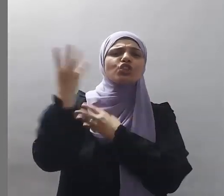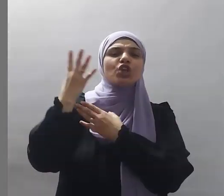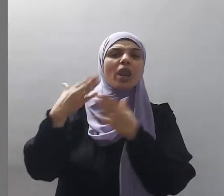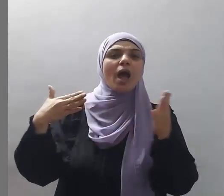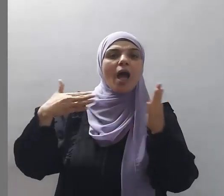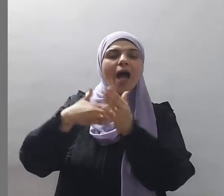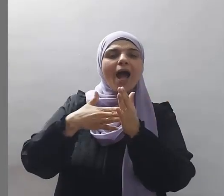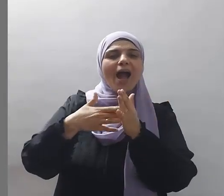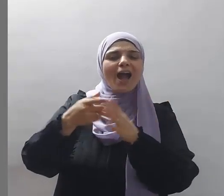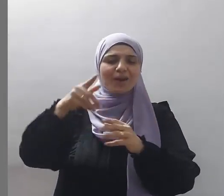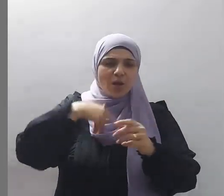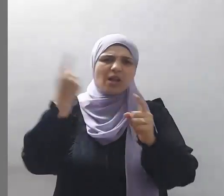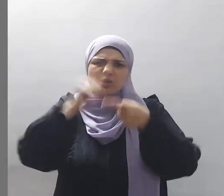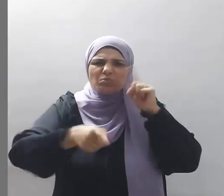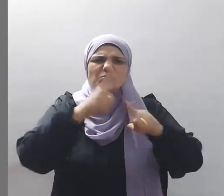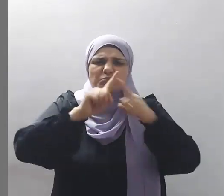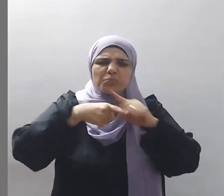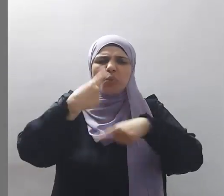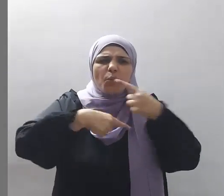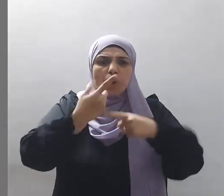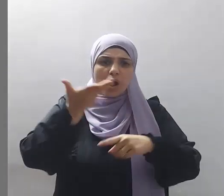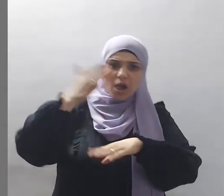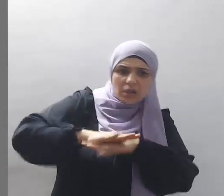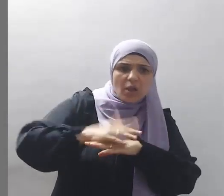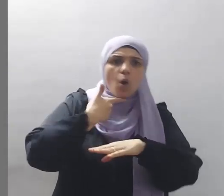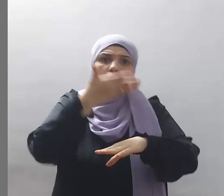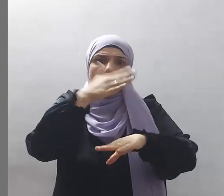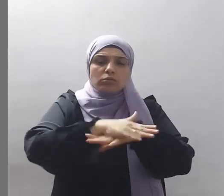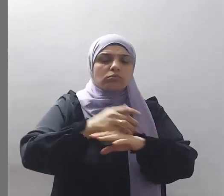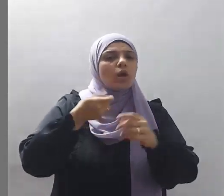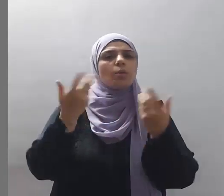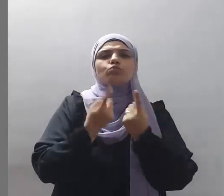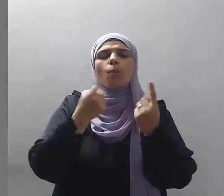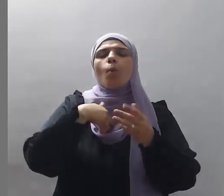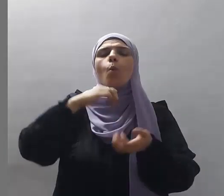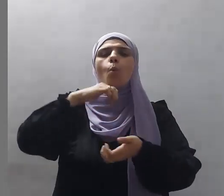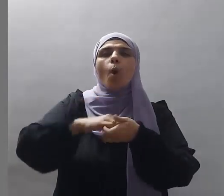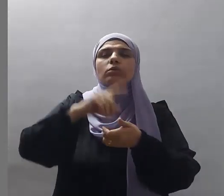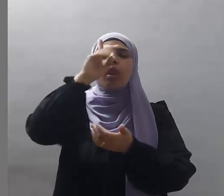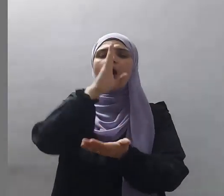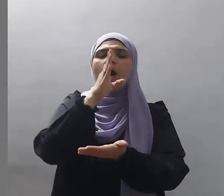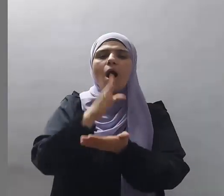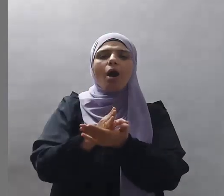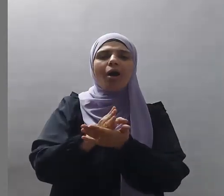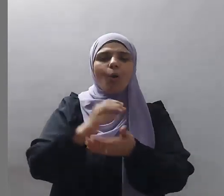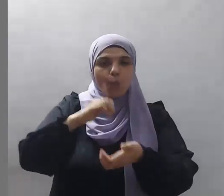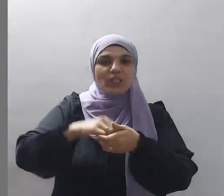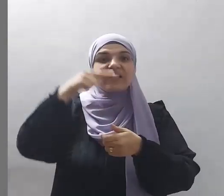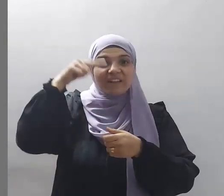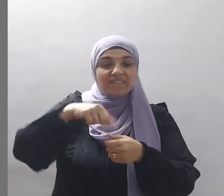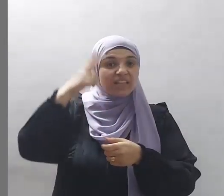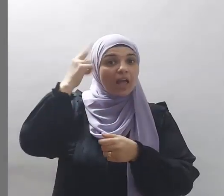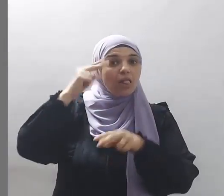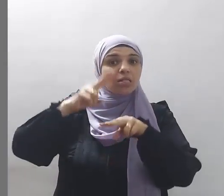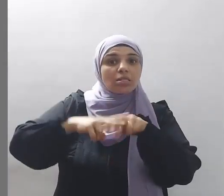الله فيقتلون ويقتلون وعدا عليه حقا في التوراة